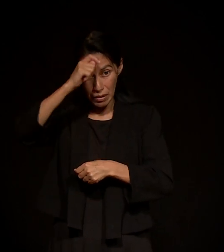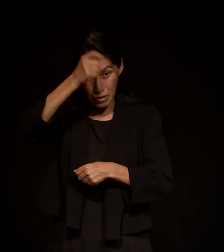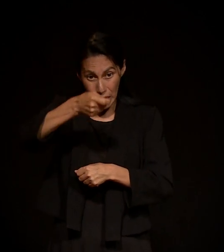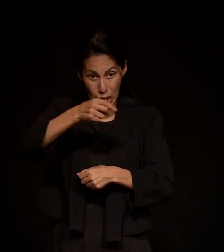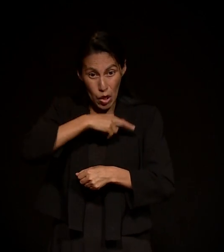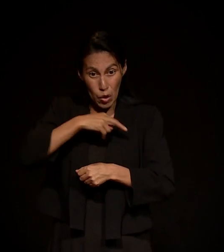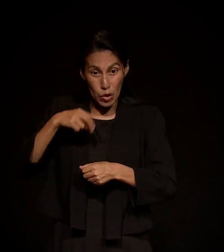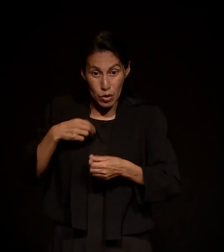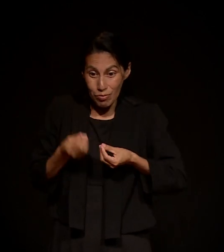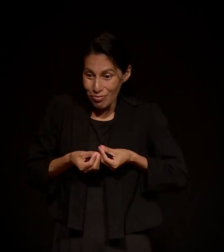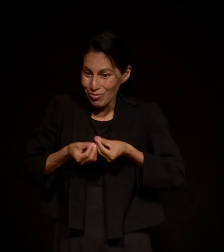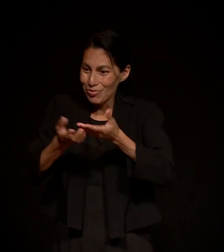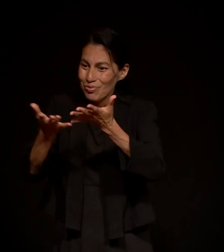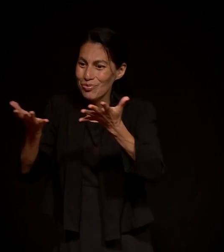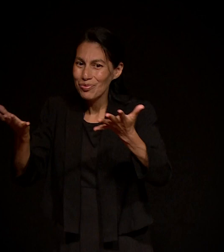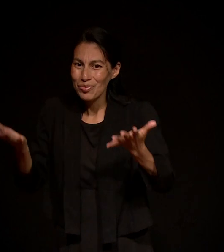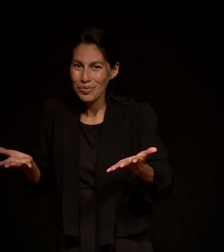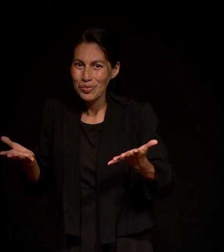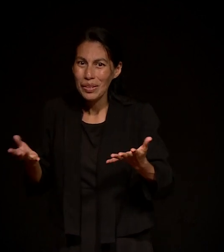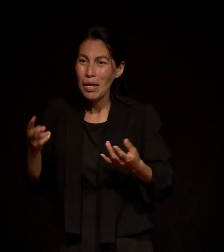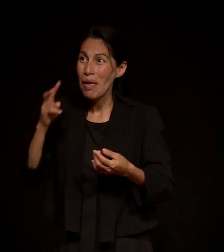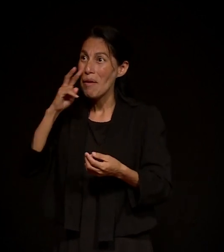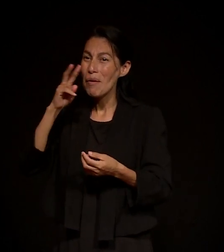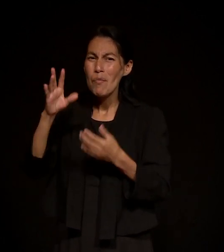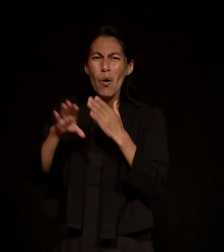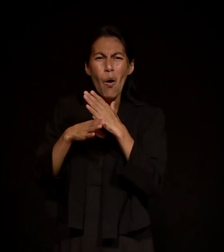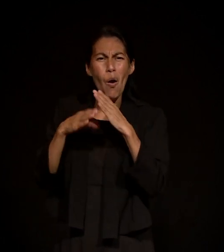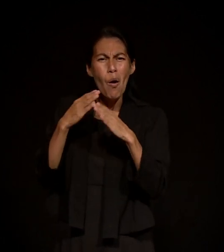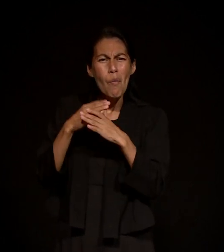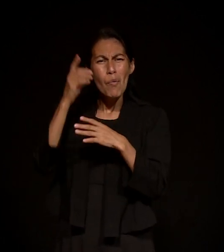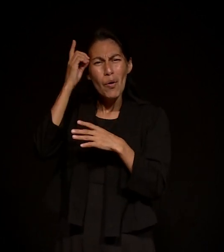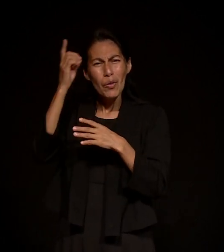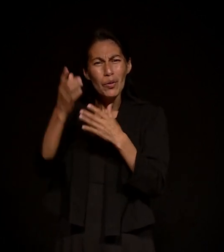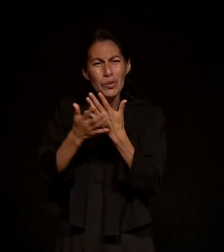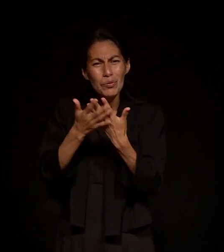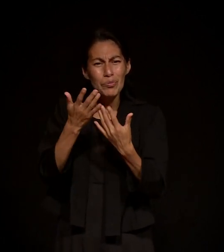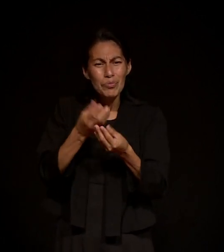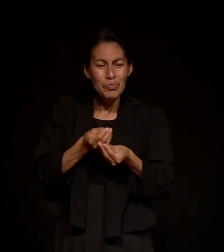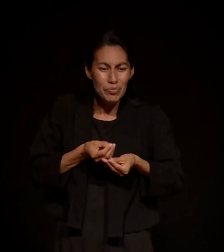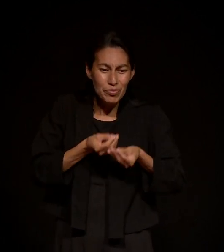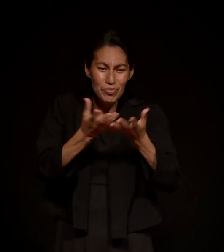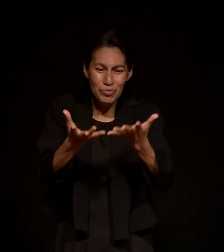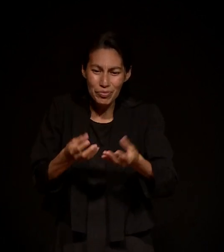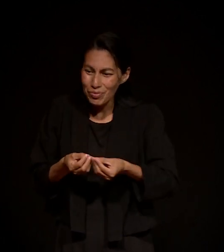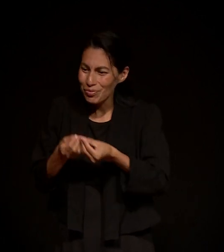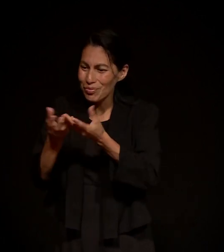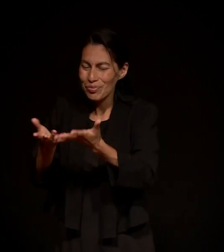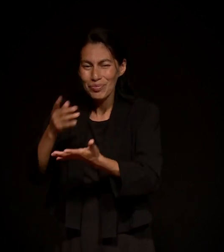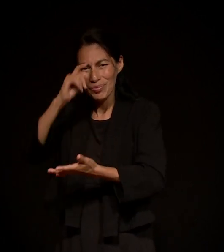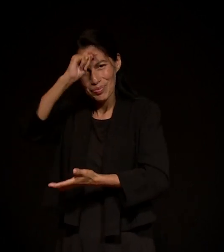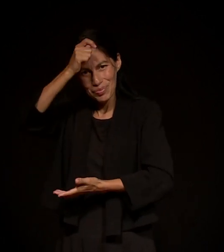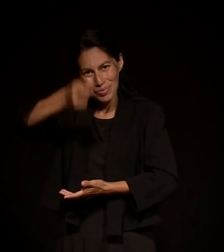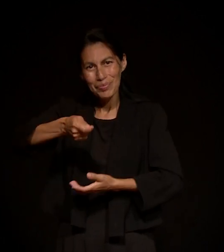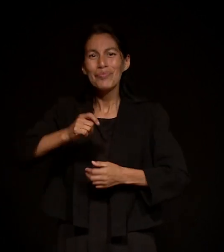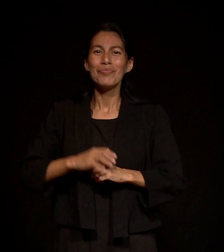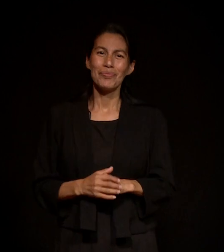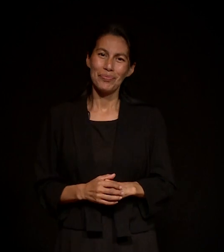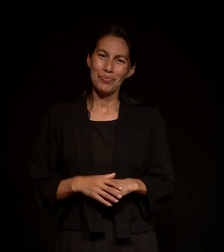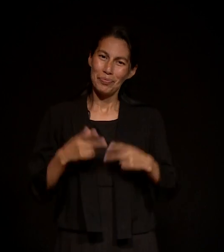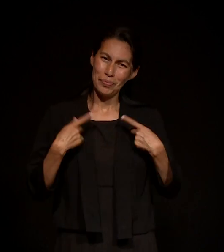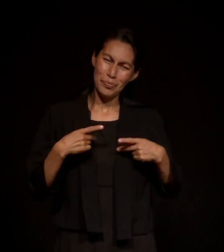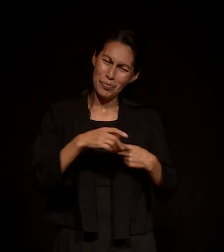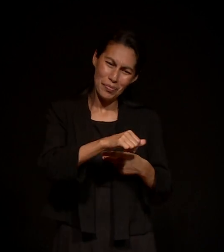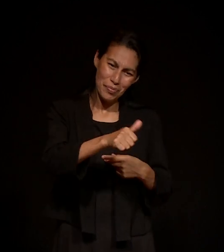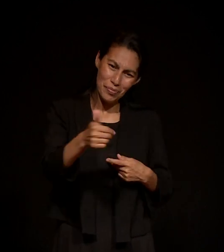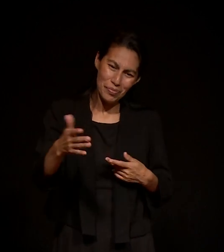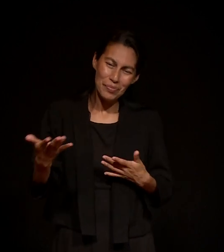para compartir y nosotros podemos ser las manos de Dios en este mundo, llevando bendición